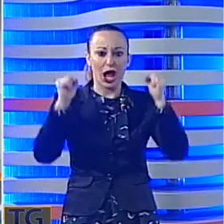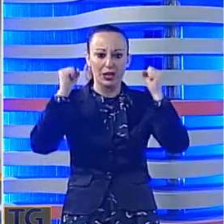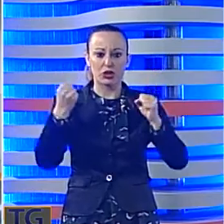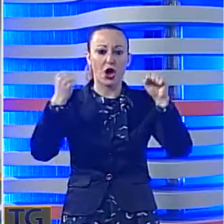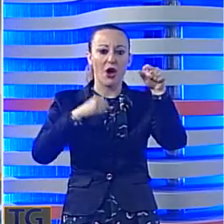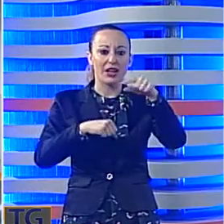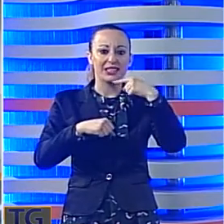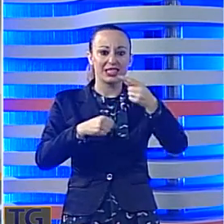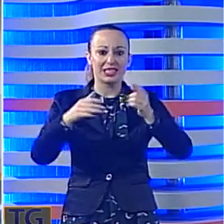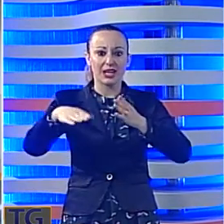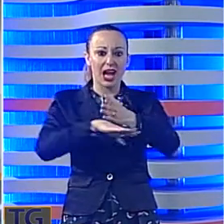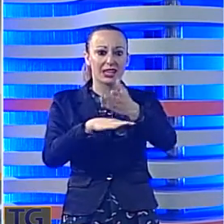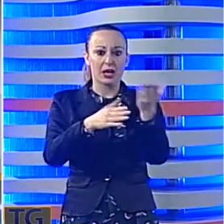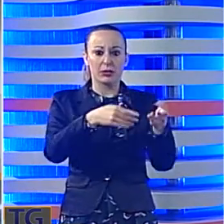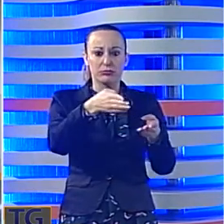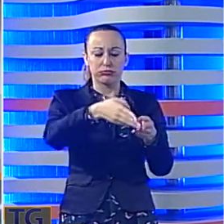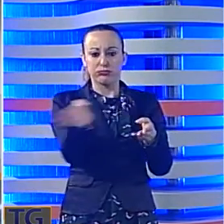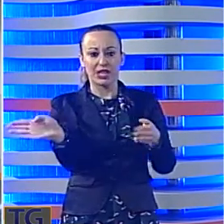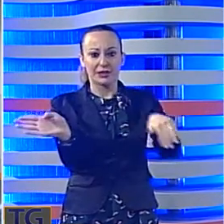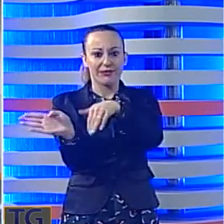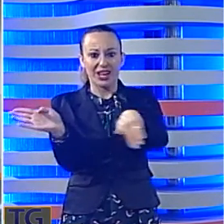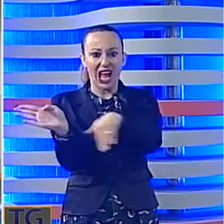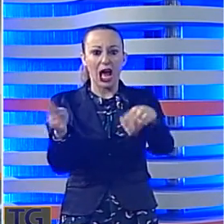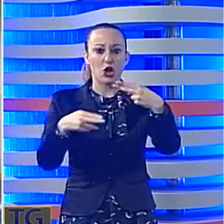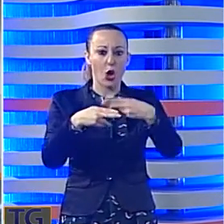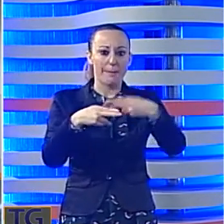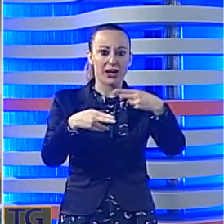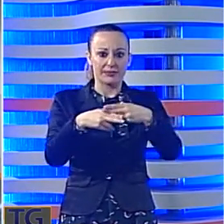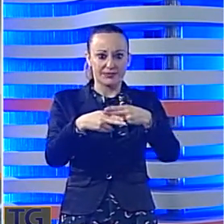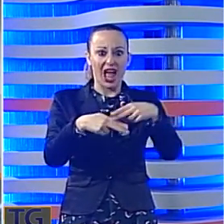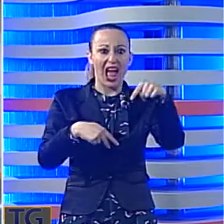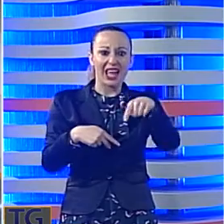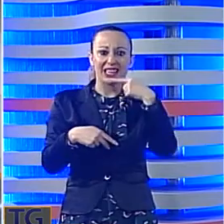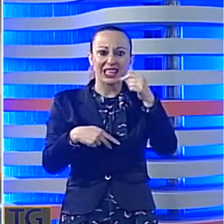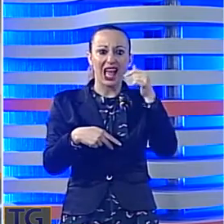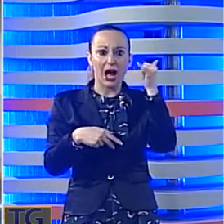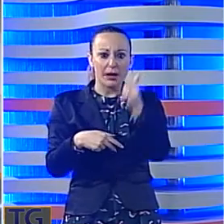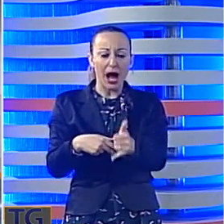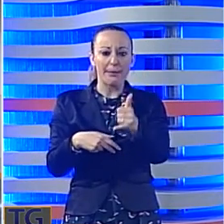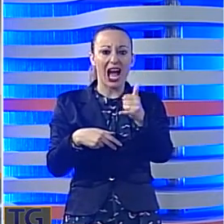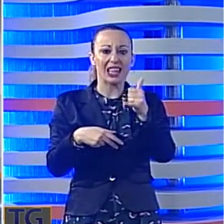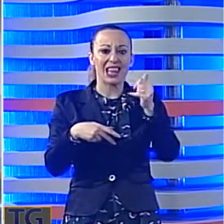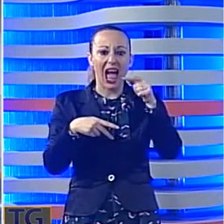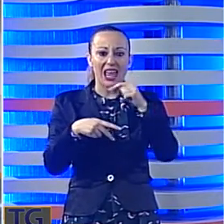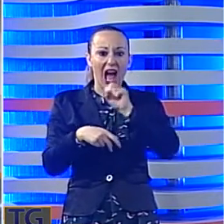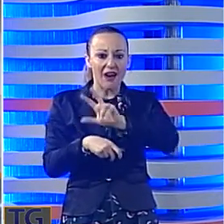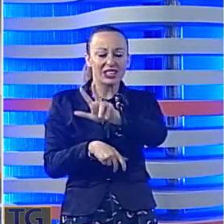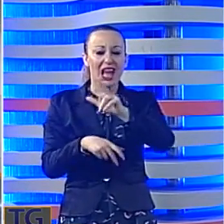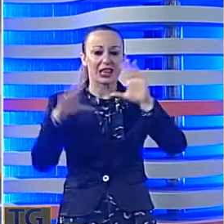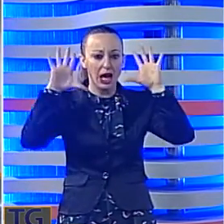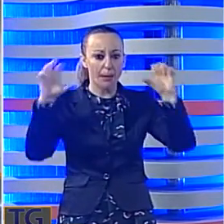raggiungere la nipote. Ma dopo essersi messo in viaggio è stato